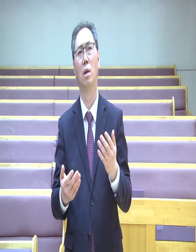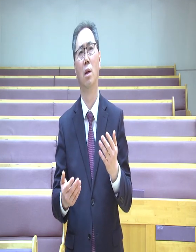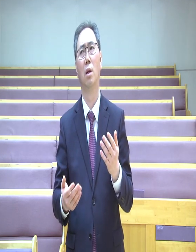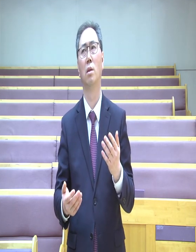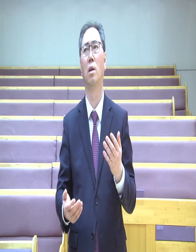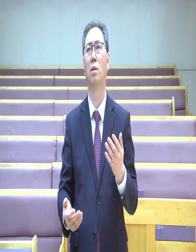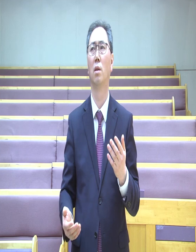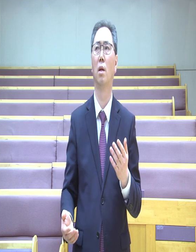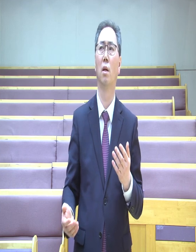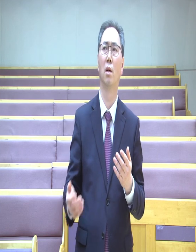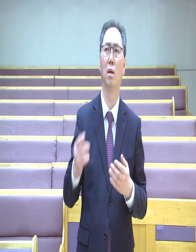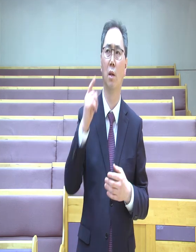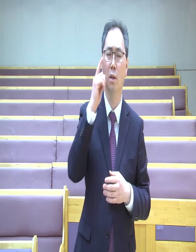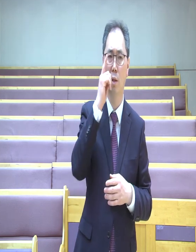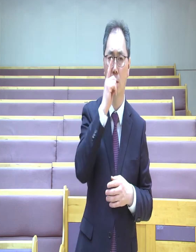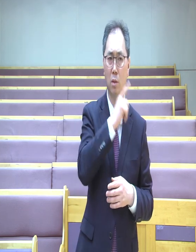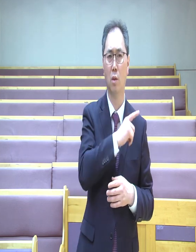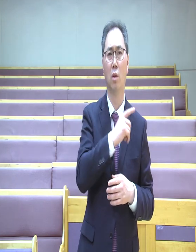고였구나.